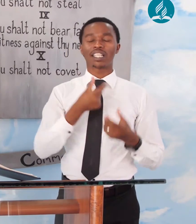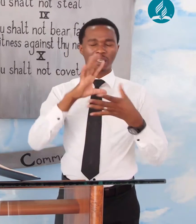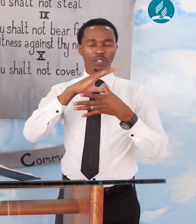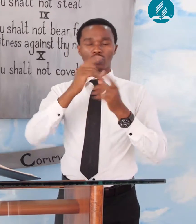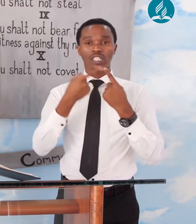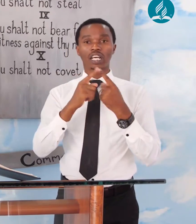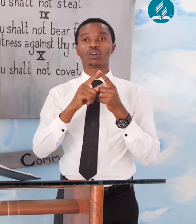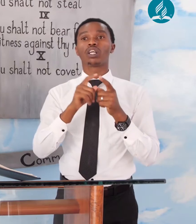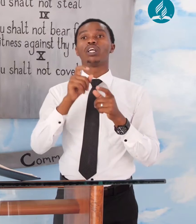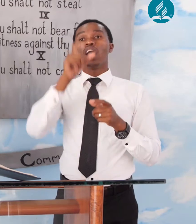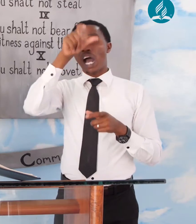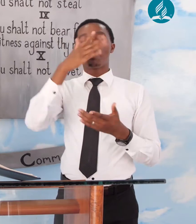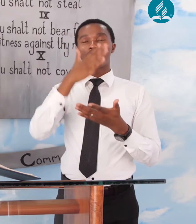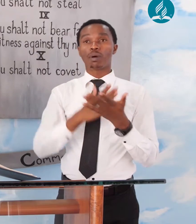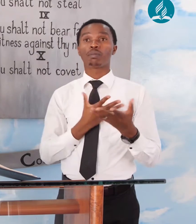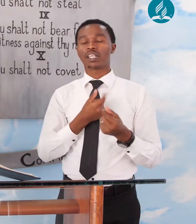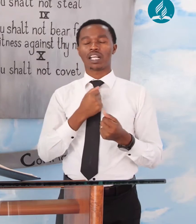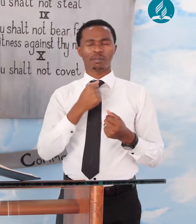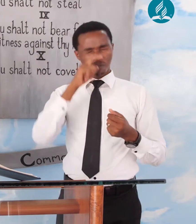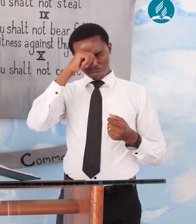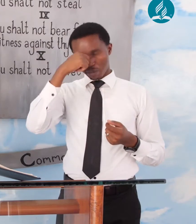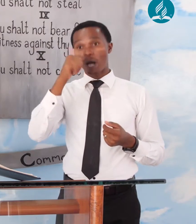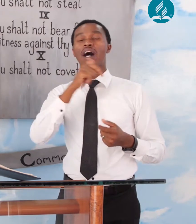hari akabagira kwihangana hari abagira